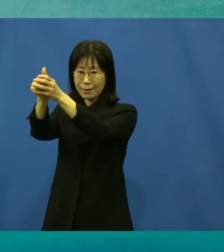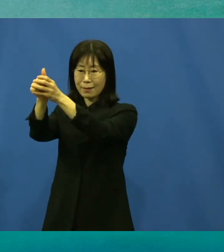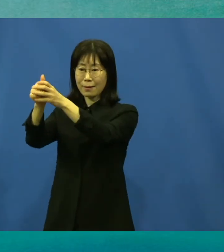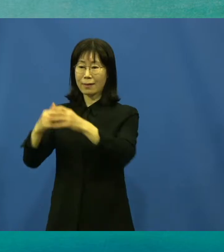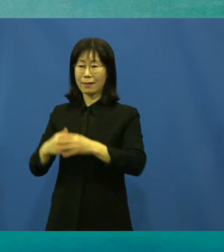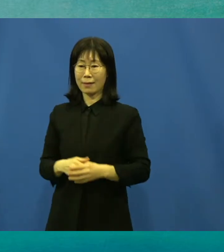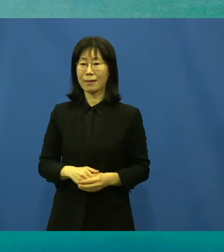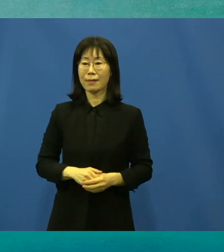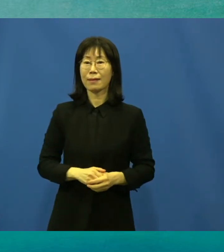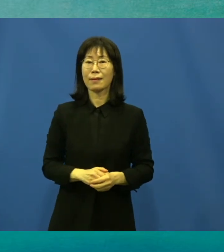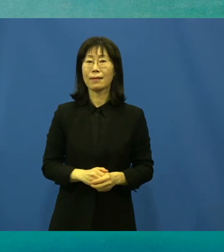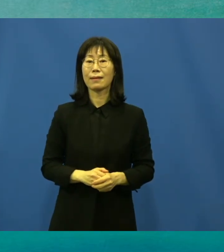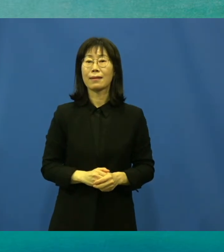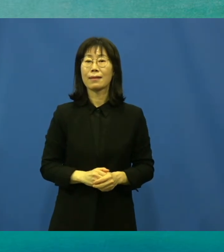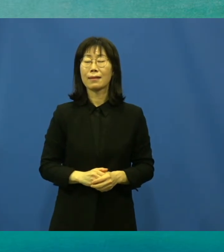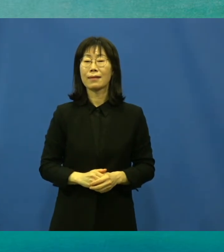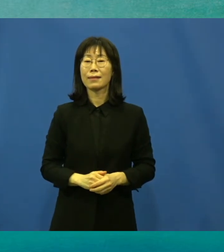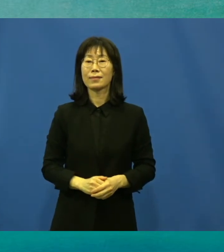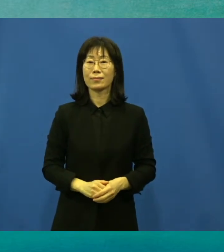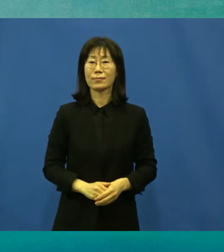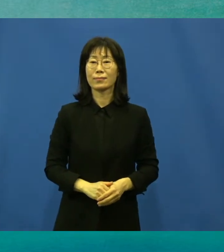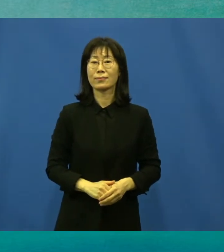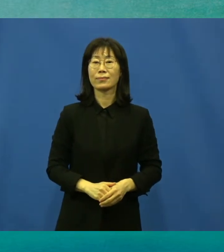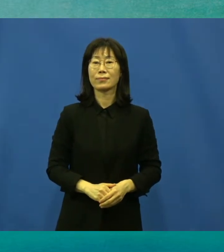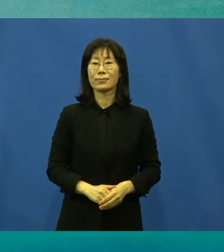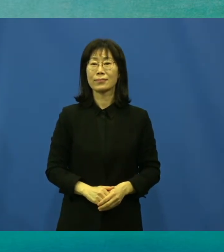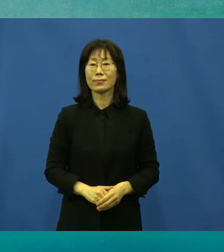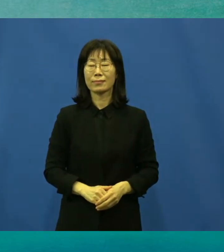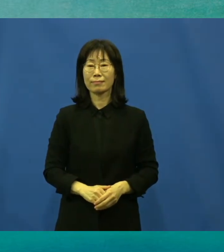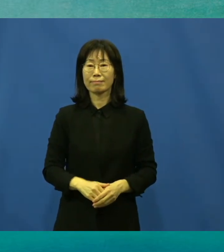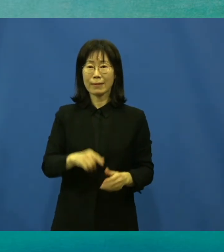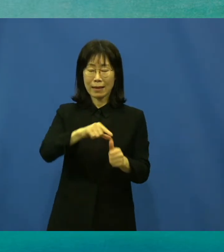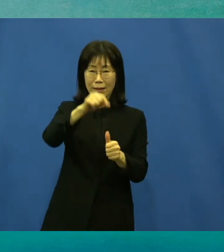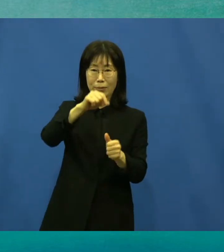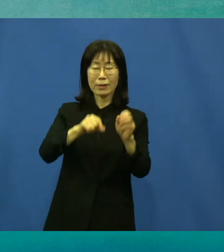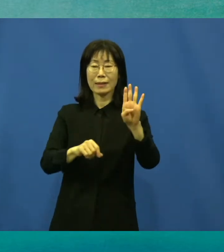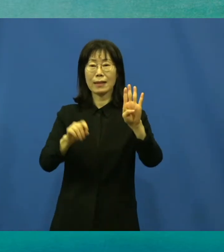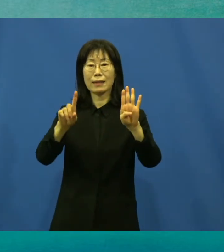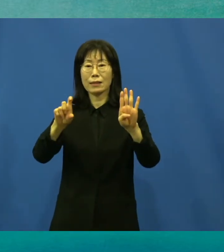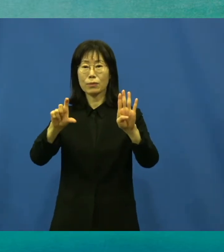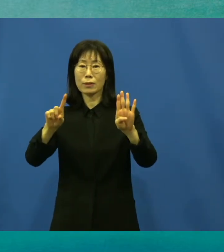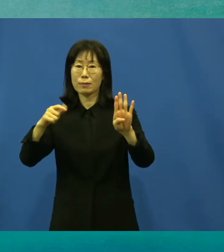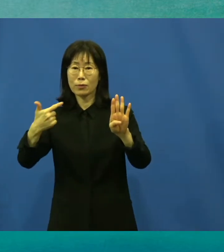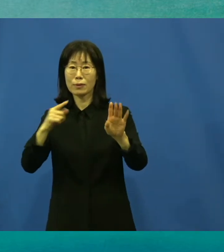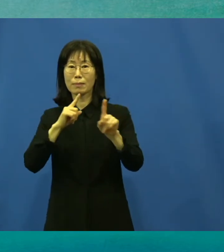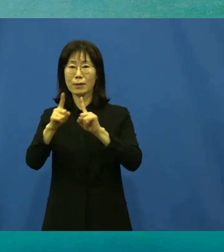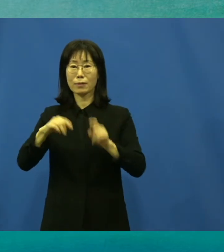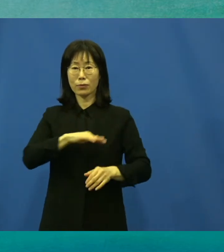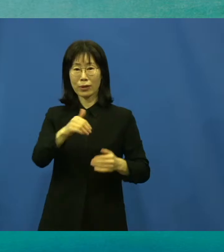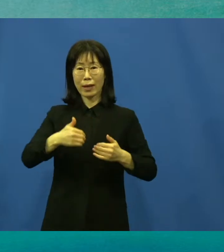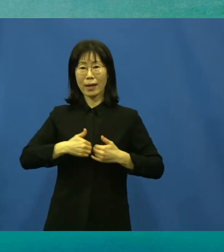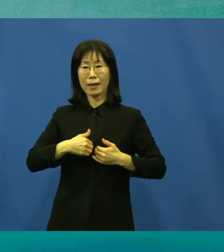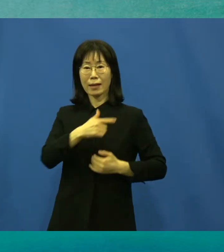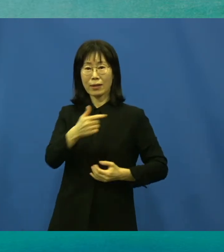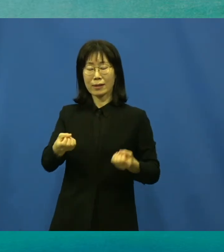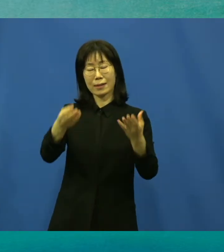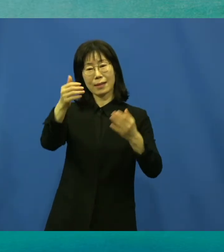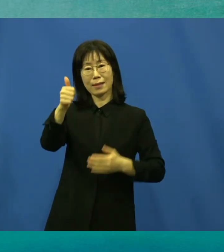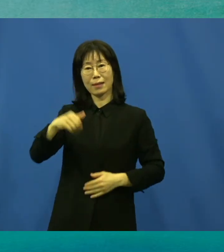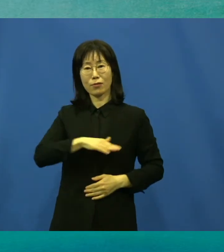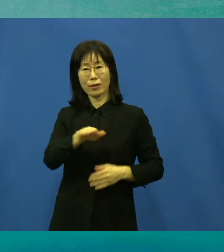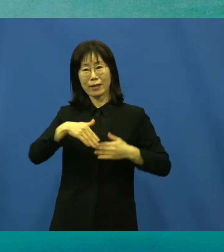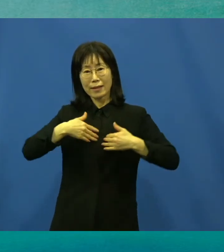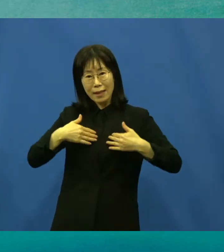다르거든요. 하나님이 다 알고 계세요. 히브리서 4장 15절 16절에 우리에게 있는 대제사장은 우리의 연약함을